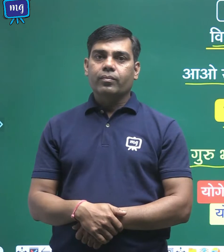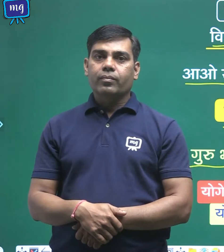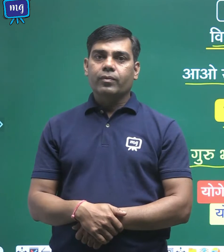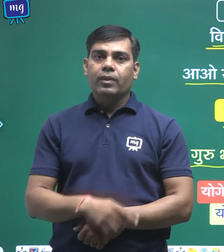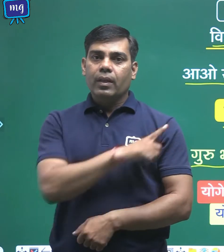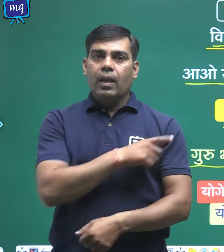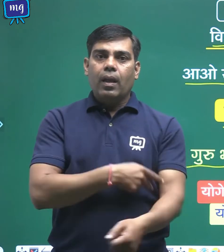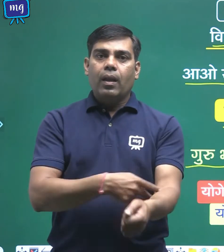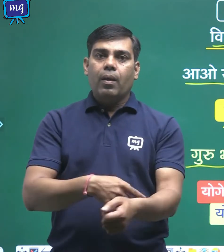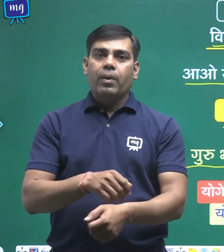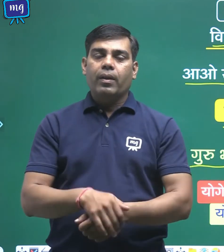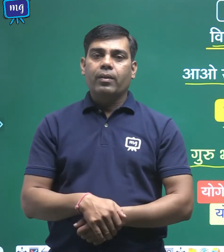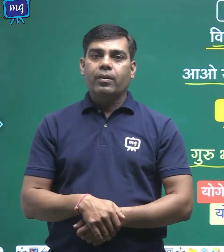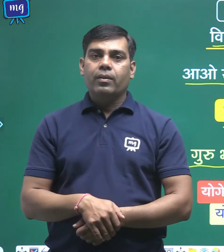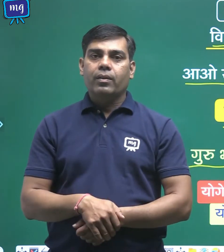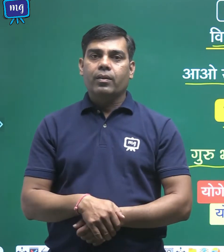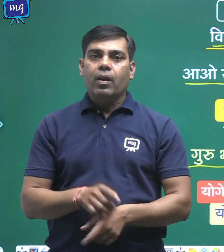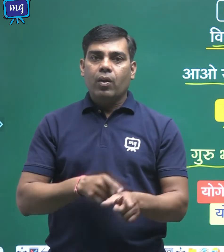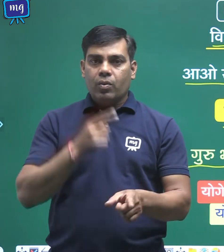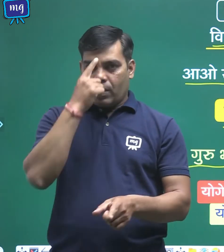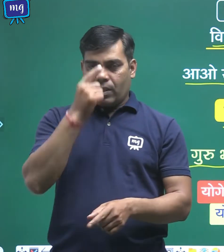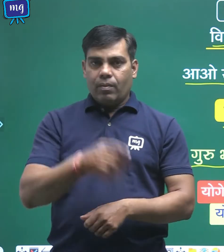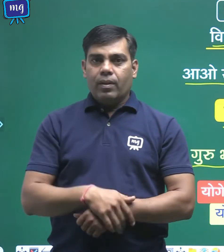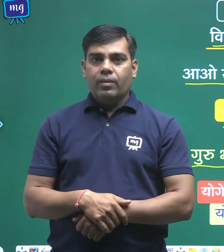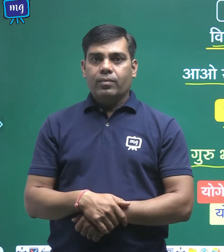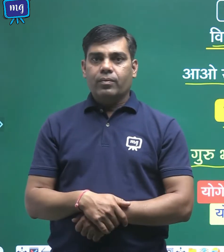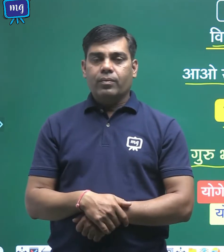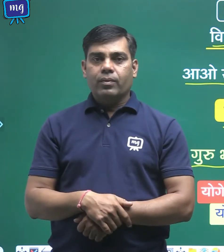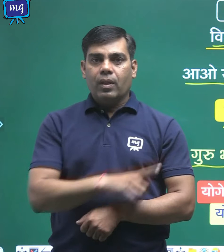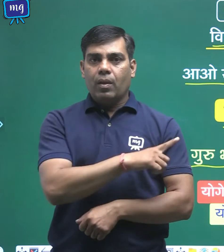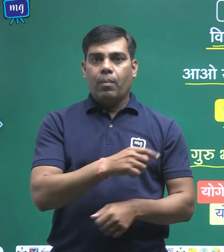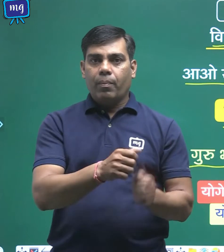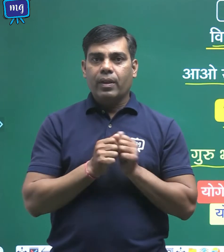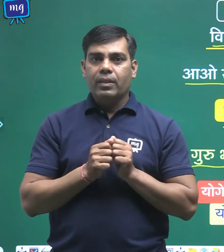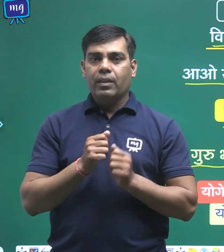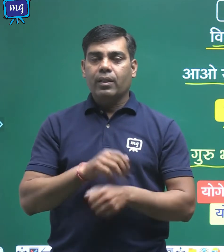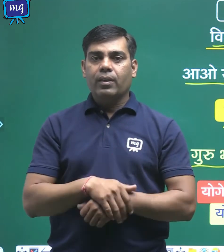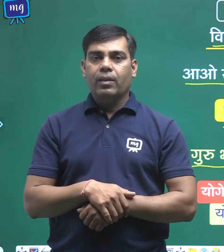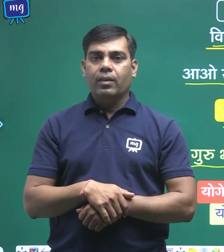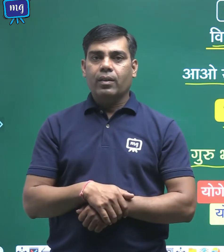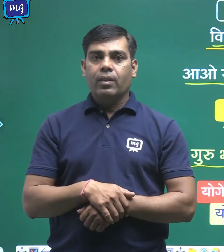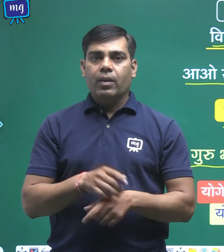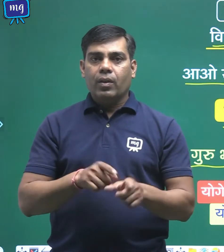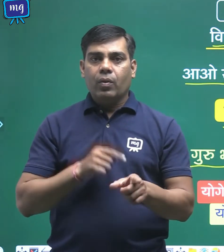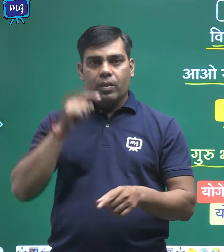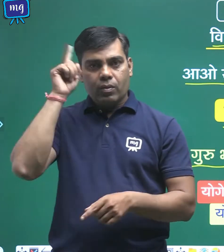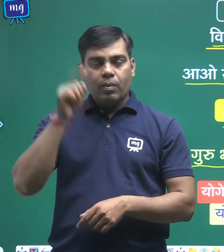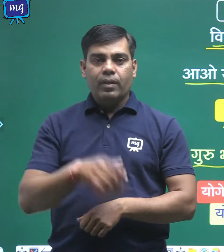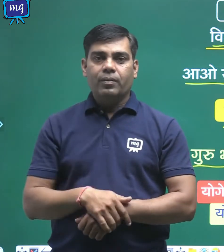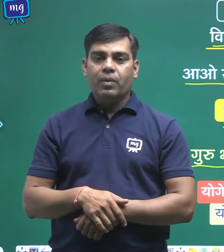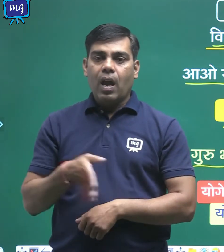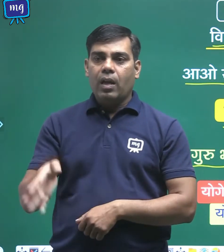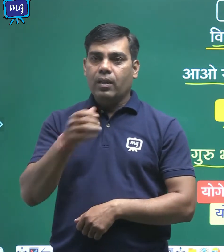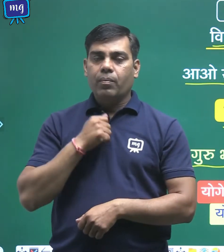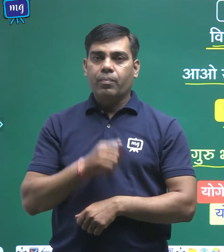मेरा नाम है योगेश कुमार तंवर और मेरे साथ हैं योगेश कुमार। आज